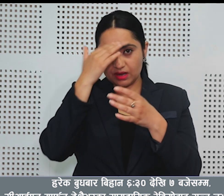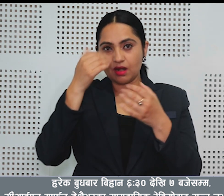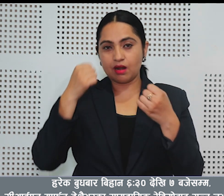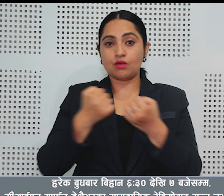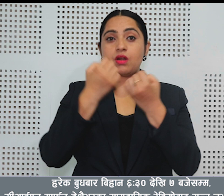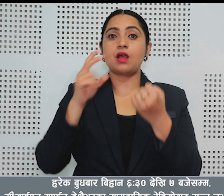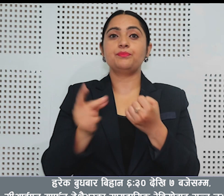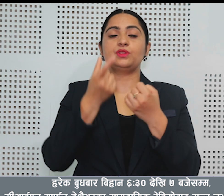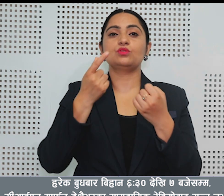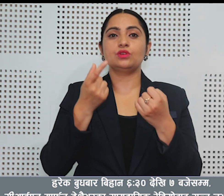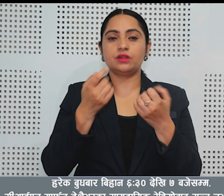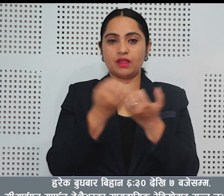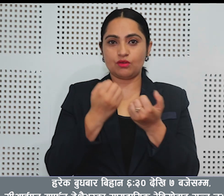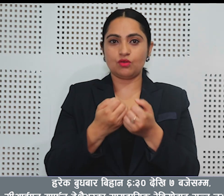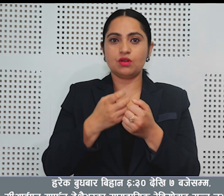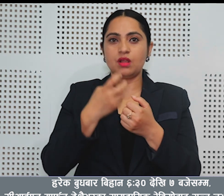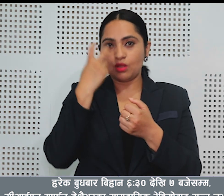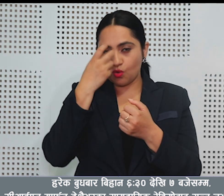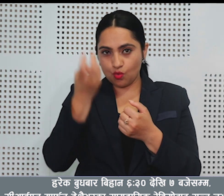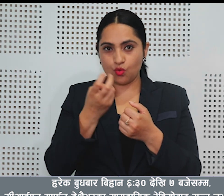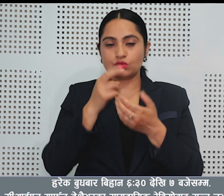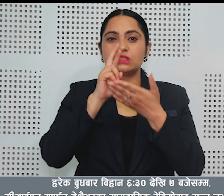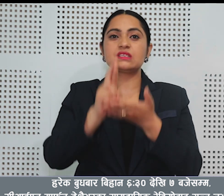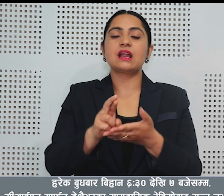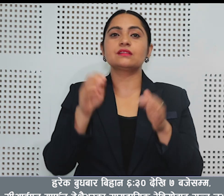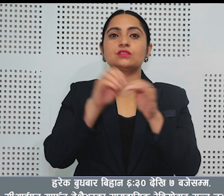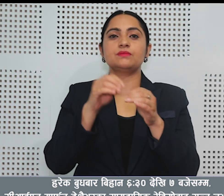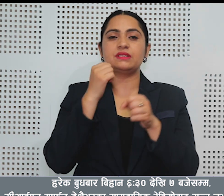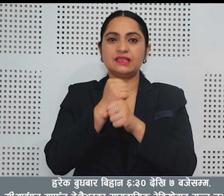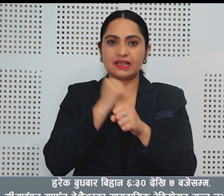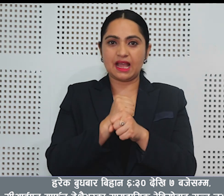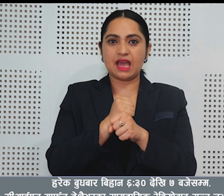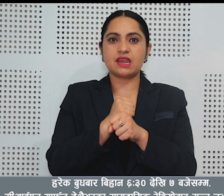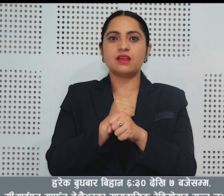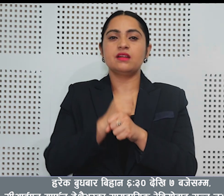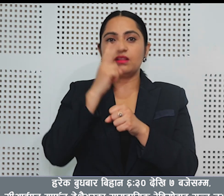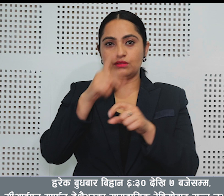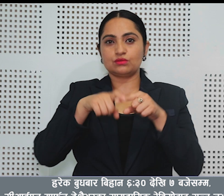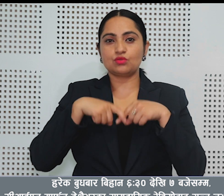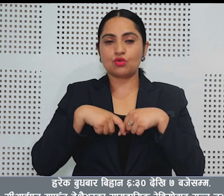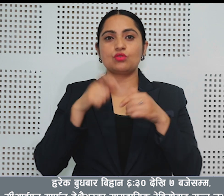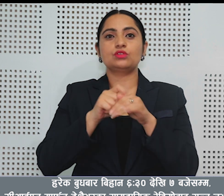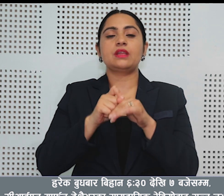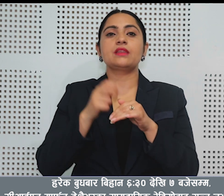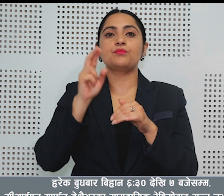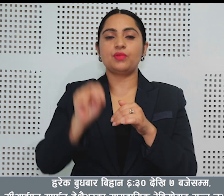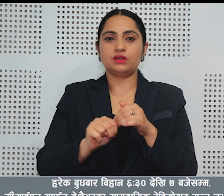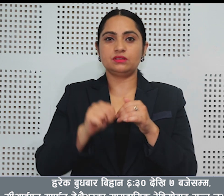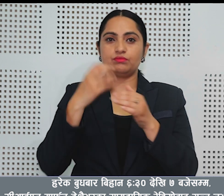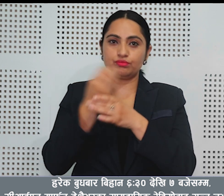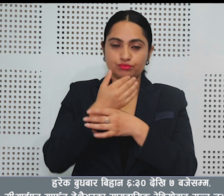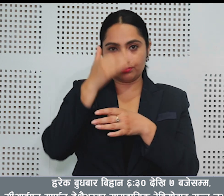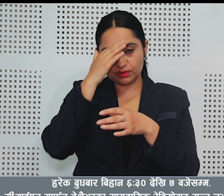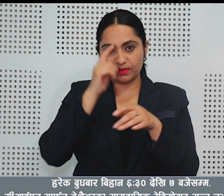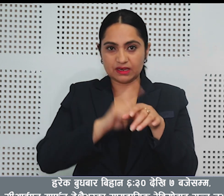साथ तत्कालै गरिने खोज, उद्धार एवं राहतसँग सम्बन्धित कार्य र विपद प्रतिकार्यको तयारी पर्दछ। विपदका